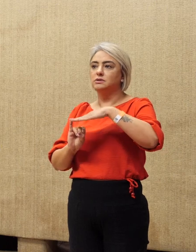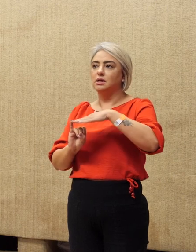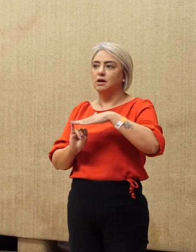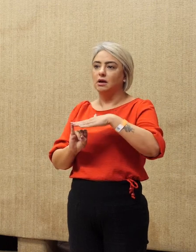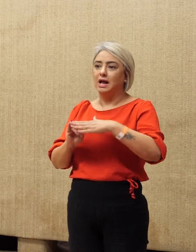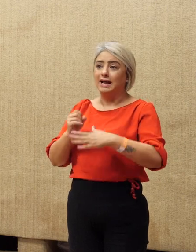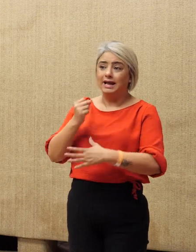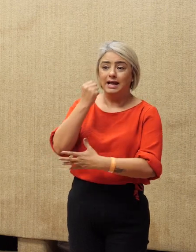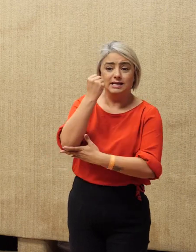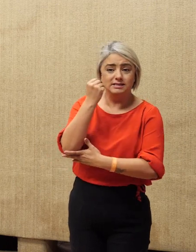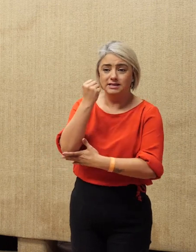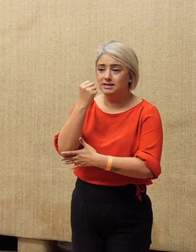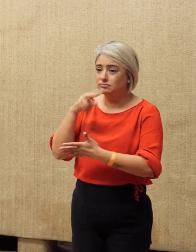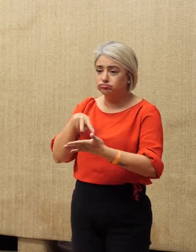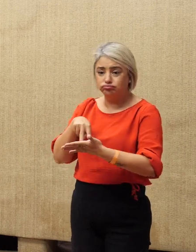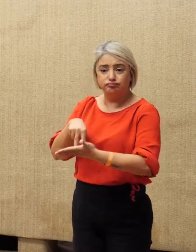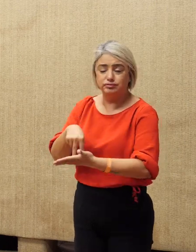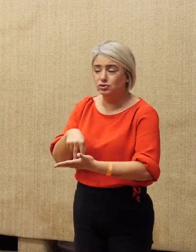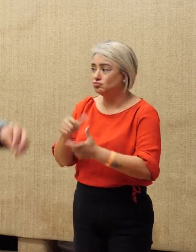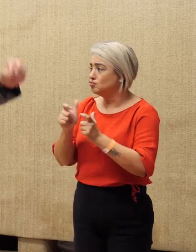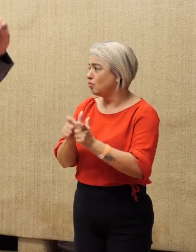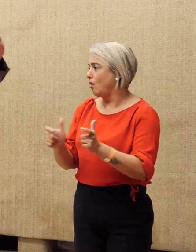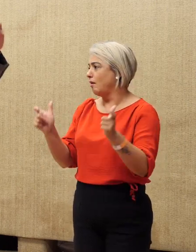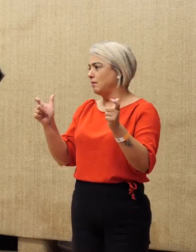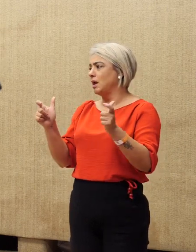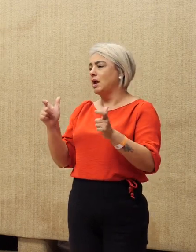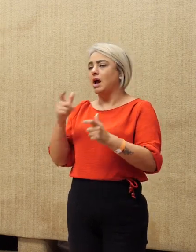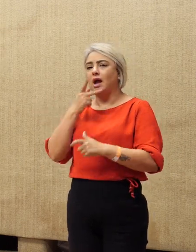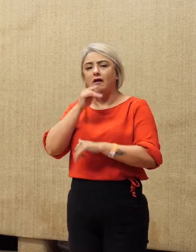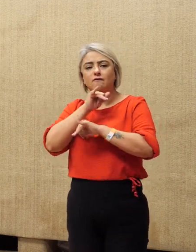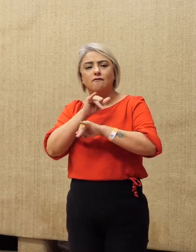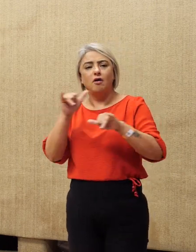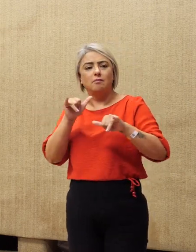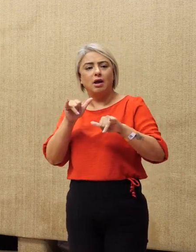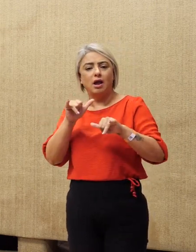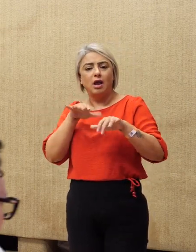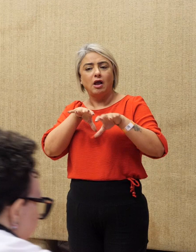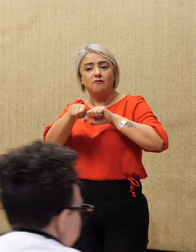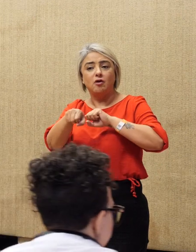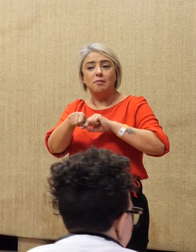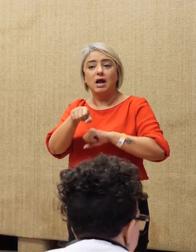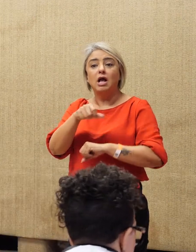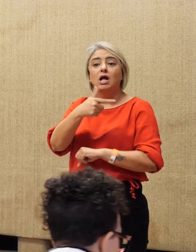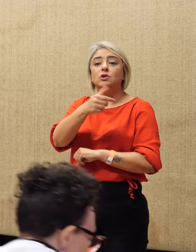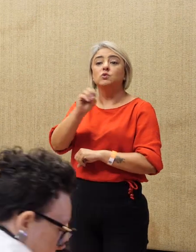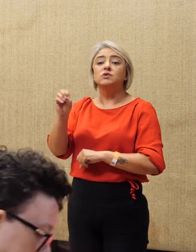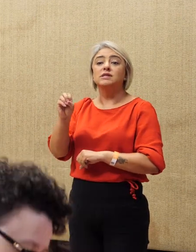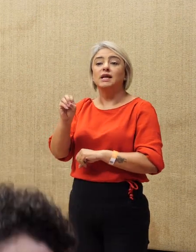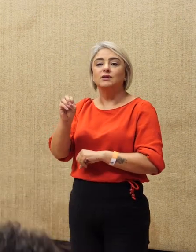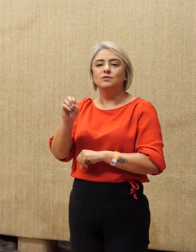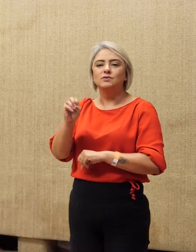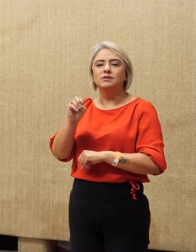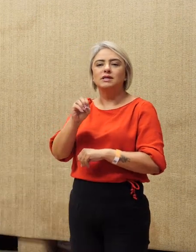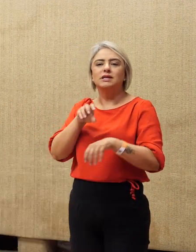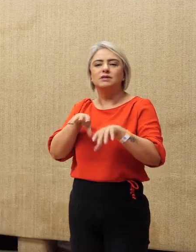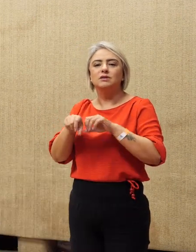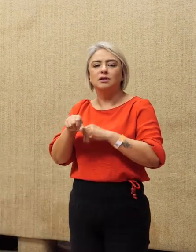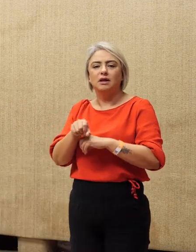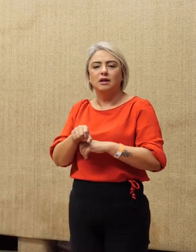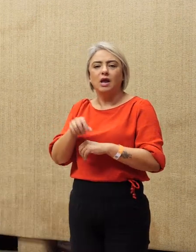A resistência, obviamente, é enorme. Eu acabei de formar 200 instrutores dos 1.200